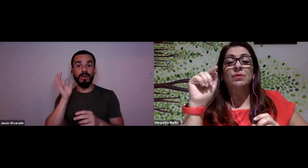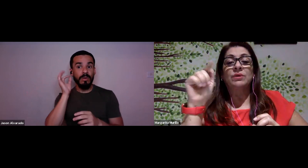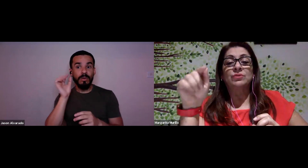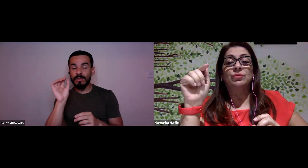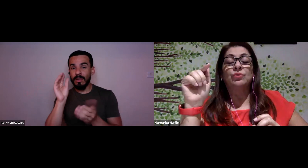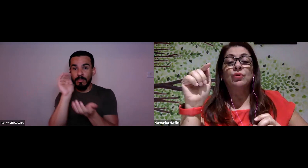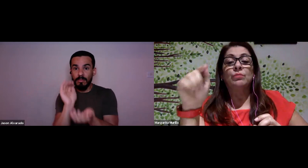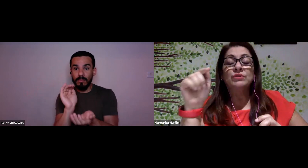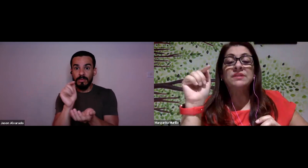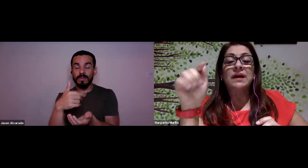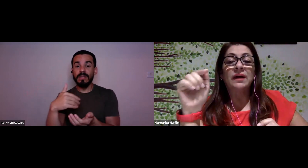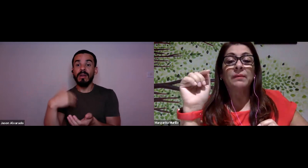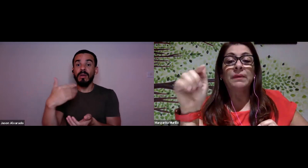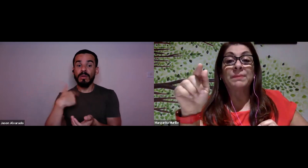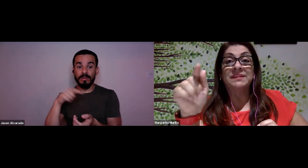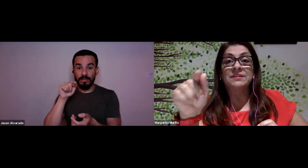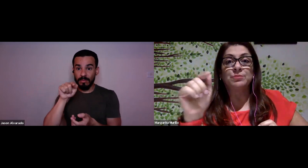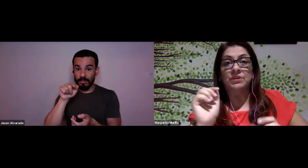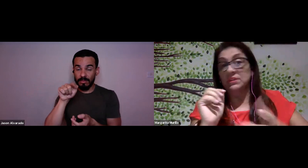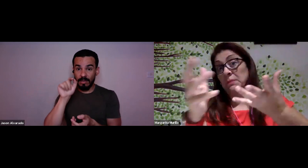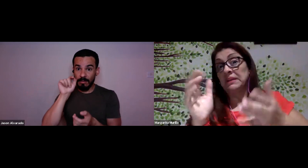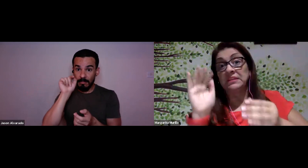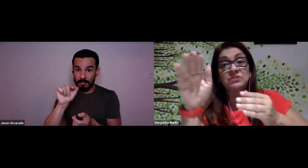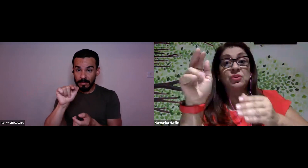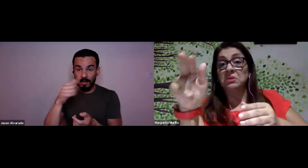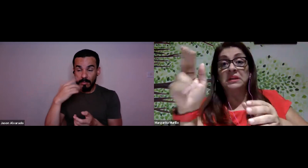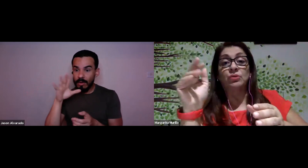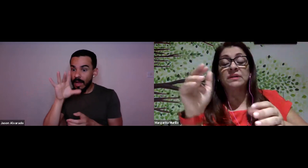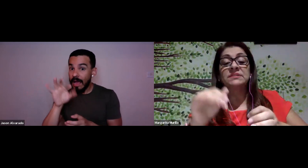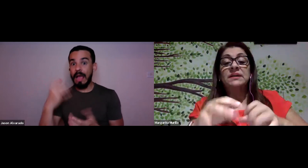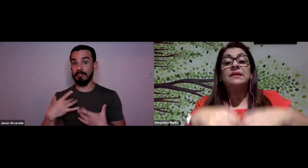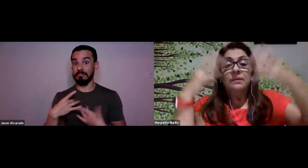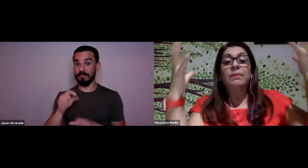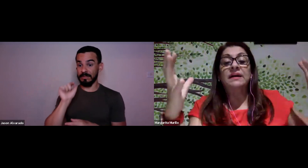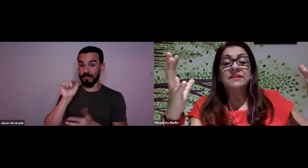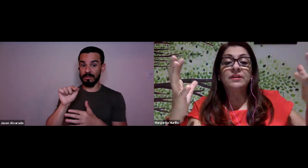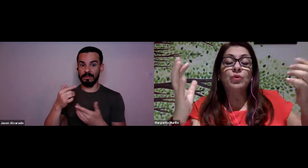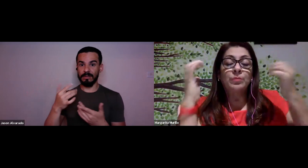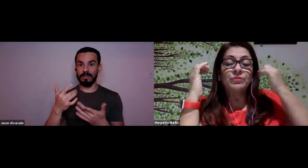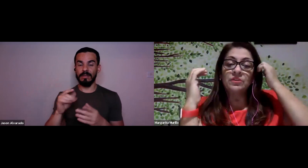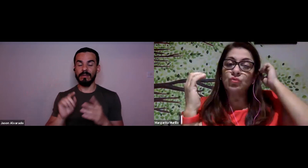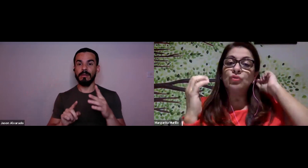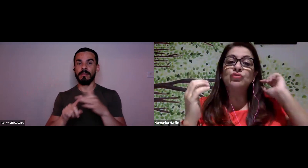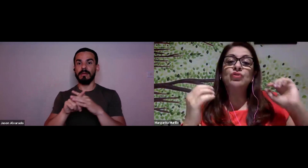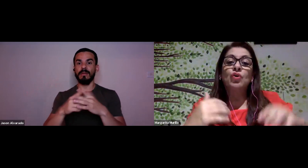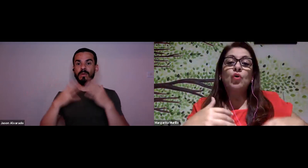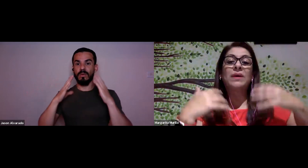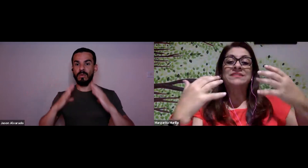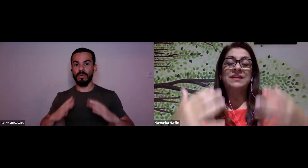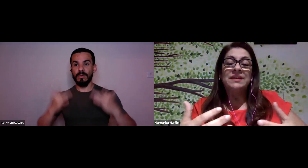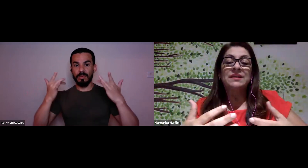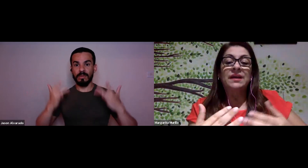que cuando vos la la apretas porque te llama la atención y la tocas van a salir cuerpos desnudos